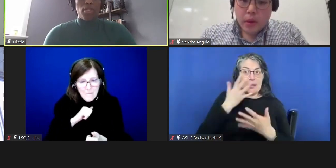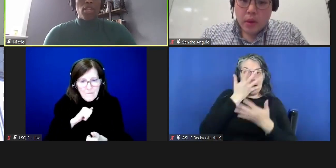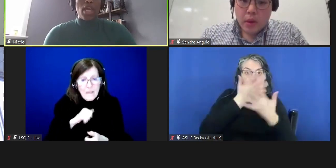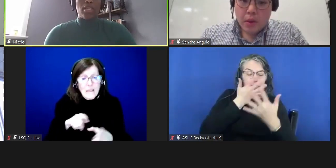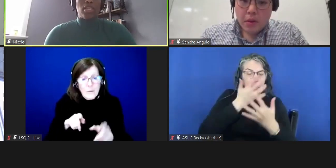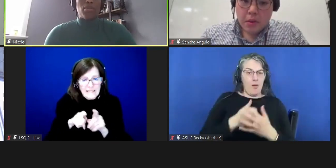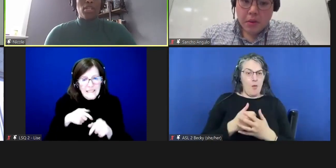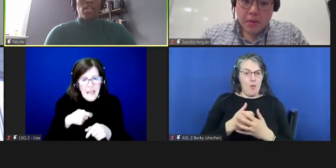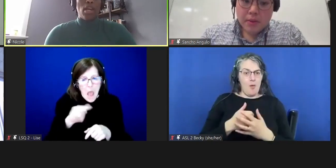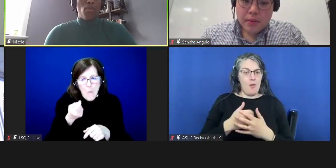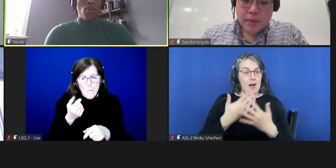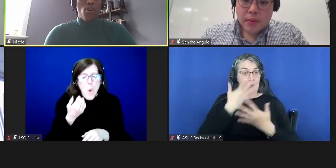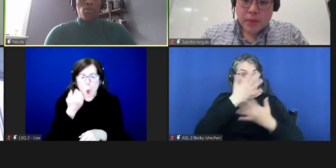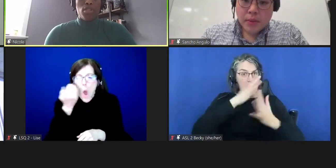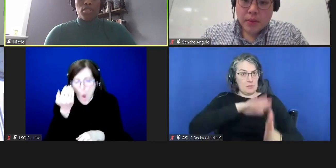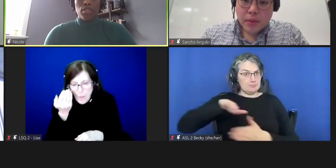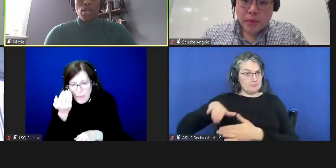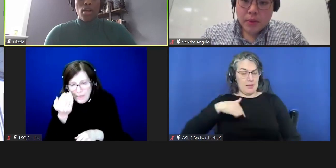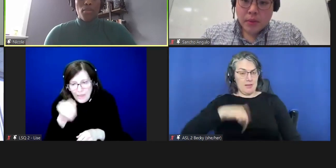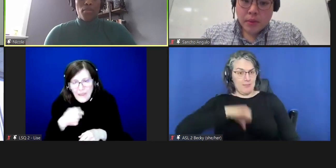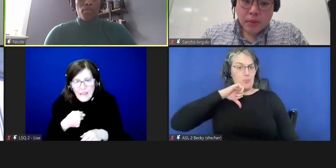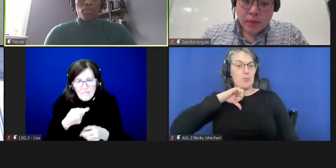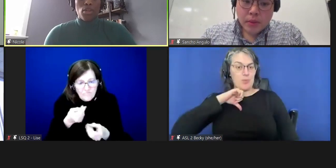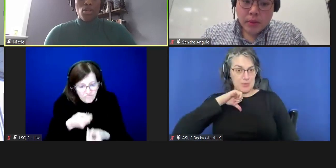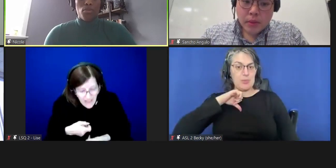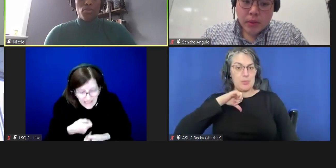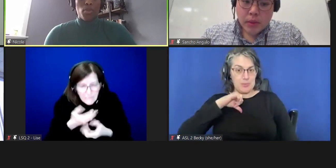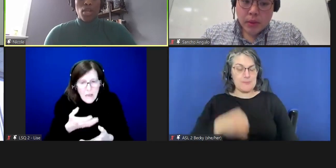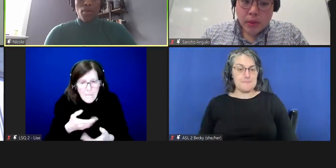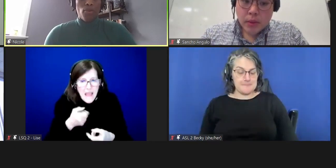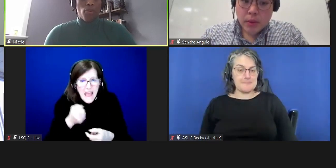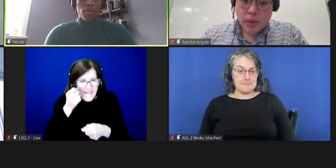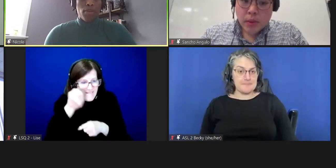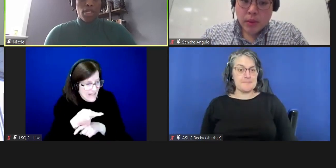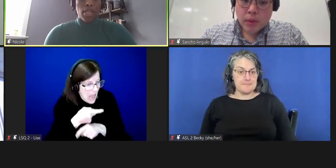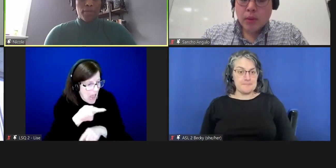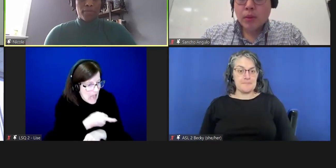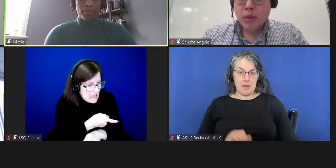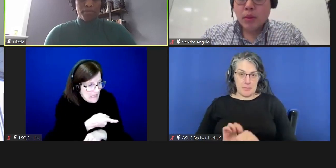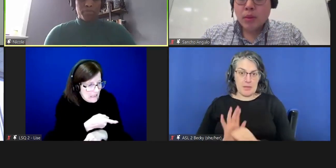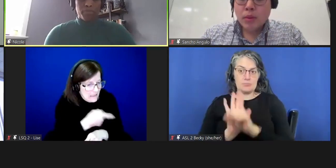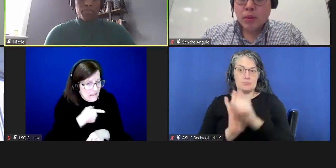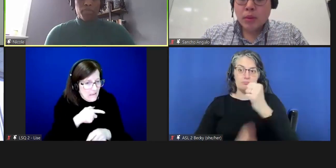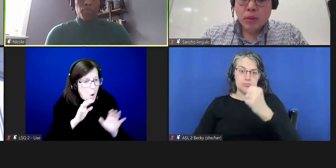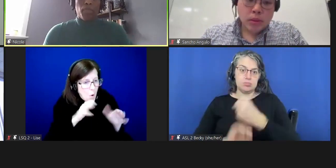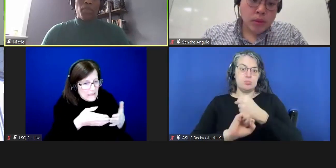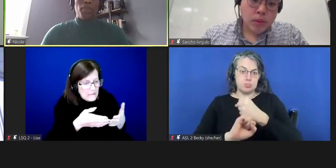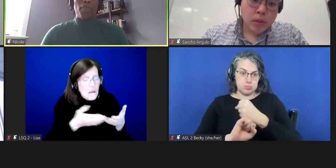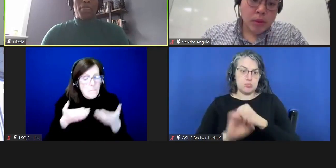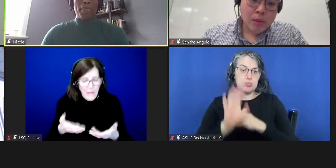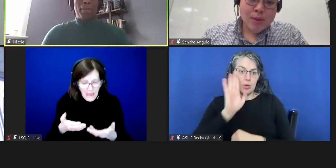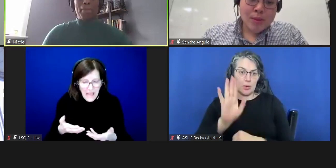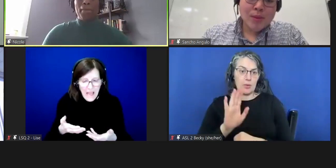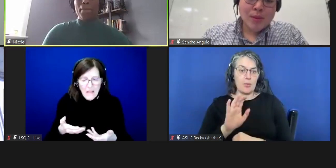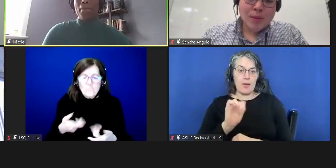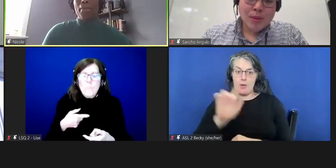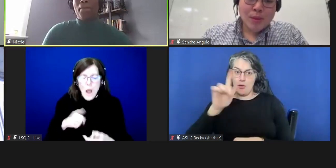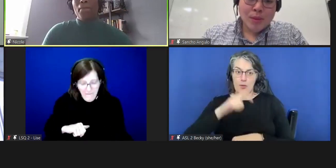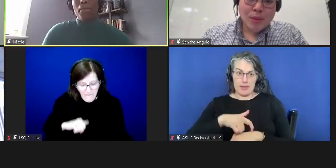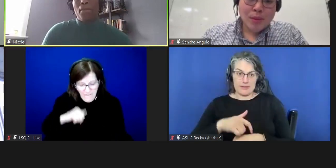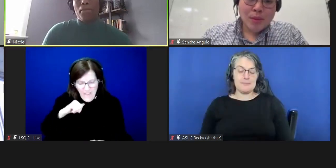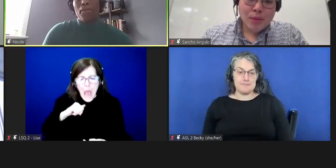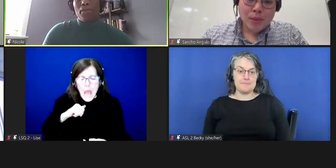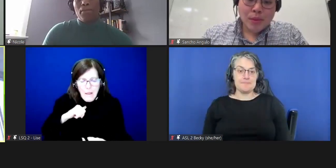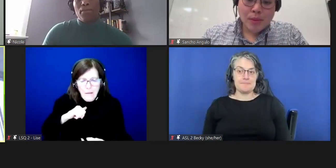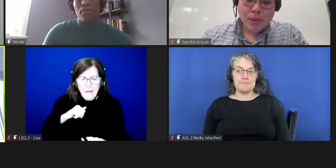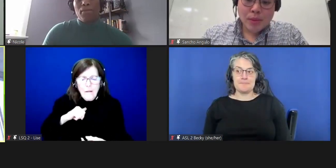frère atteint d'autisme à l'époque. Maintenant, j'en suis fière et orgueilleuse. Et je suis prêt à prendre la parole au nom de n'importe